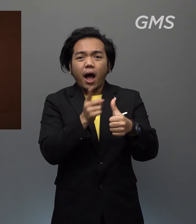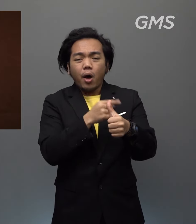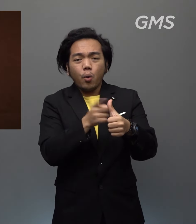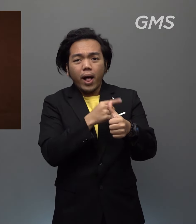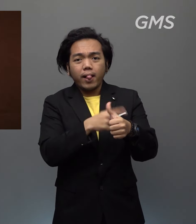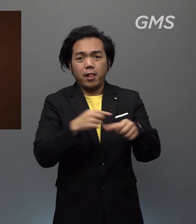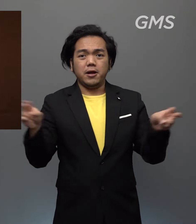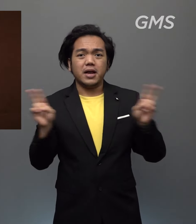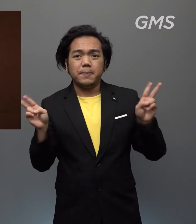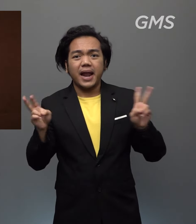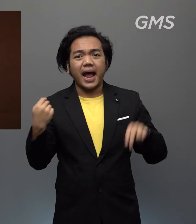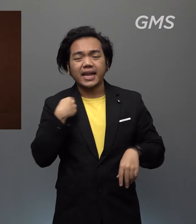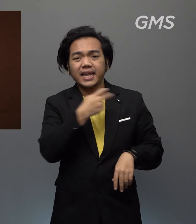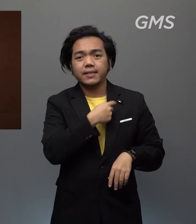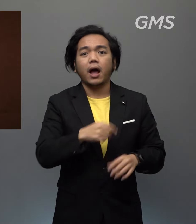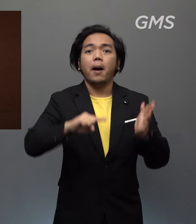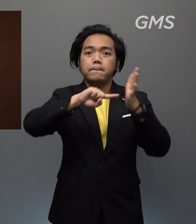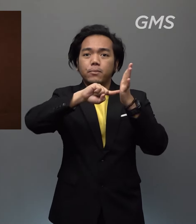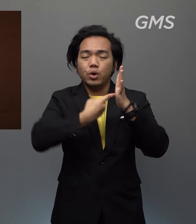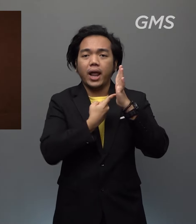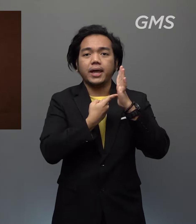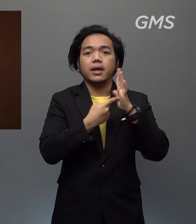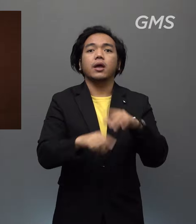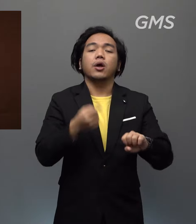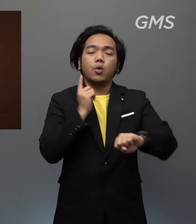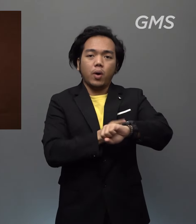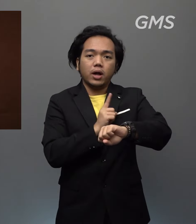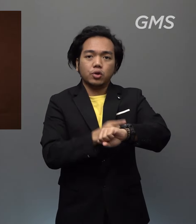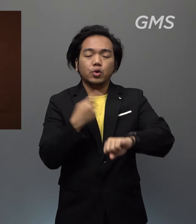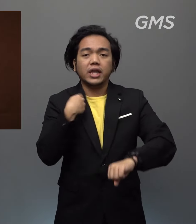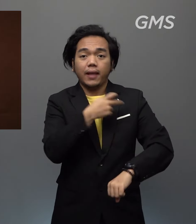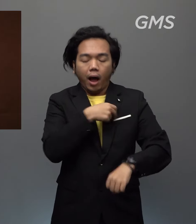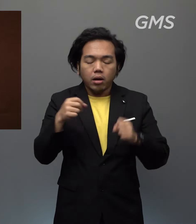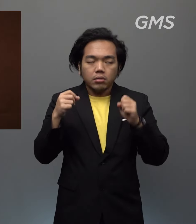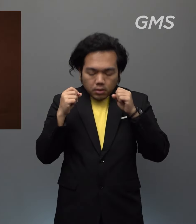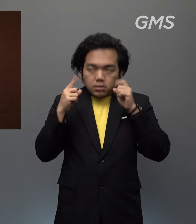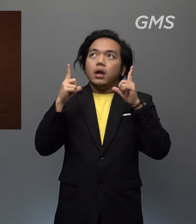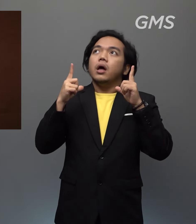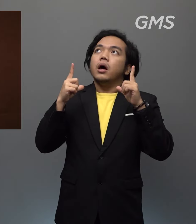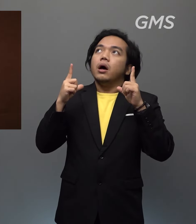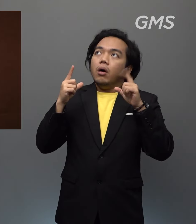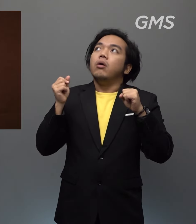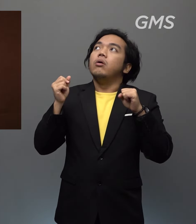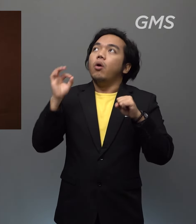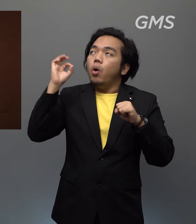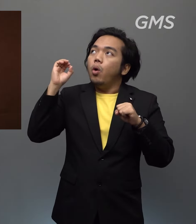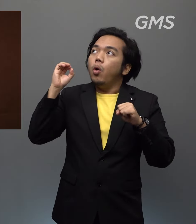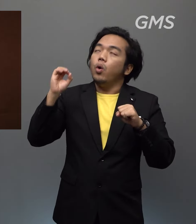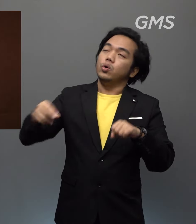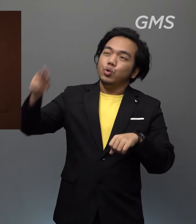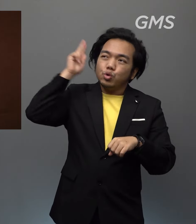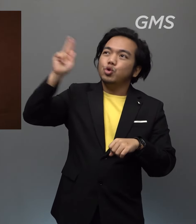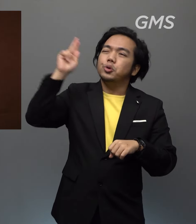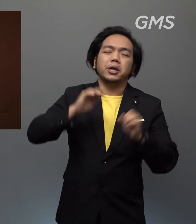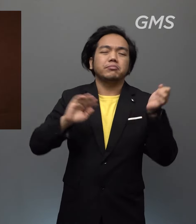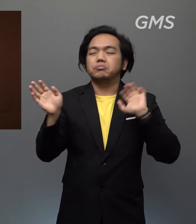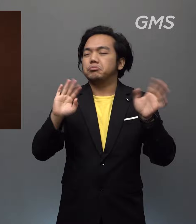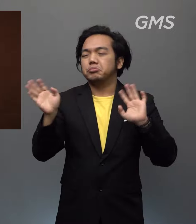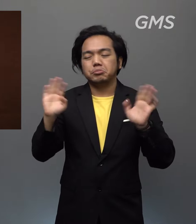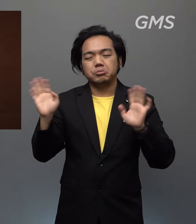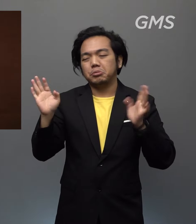dimulai ketika kita sadar dan kita tahu bahwa Tuhan tidak pernah meninggalkan